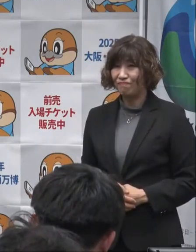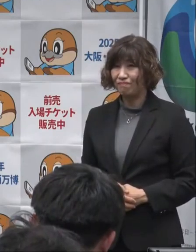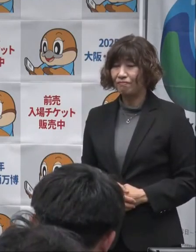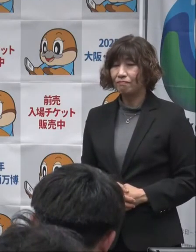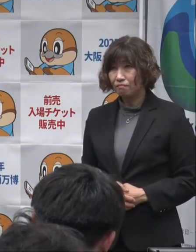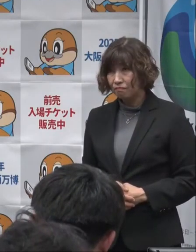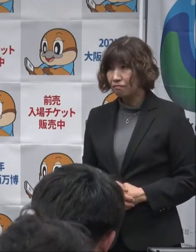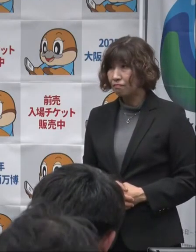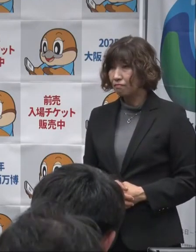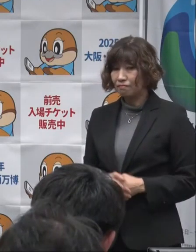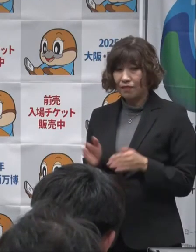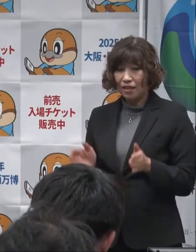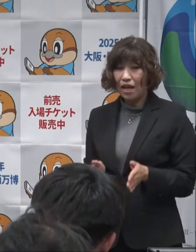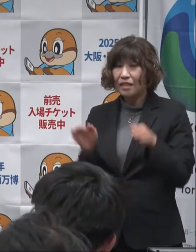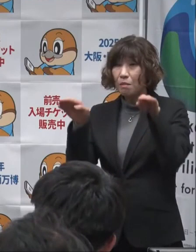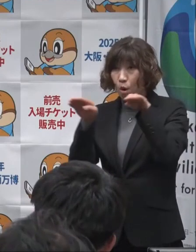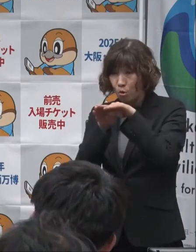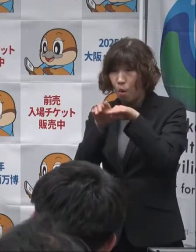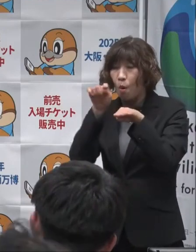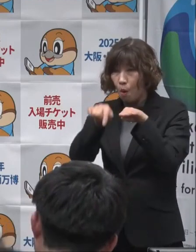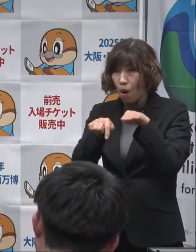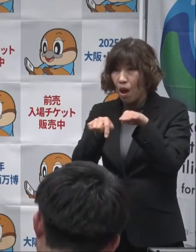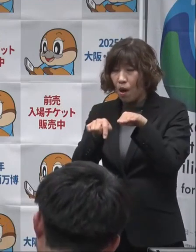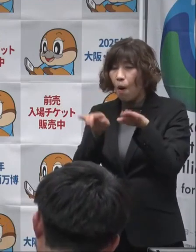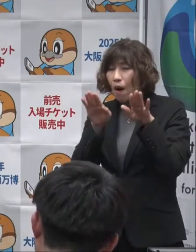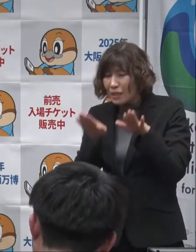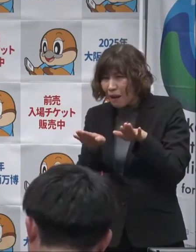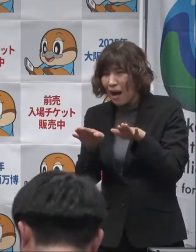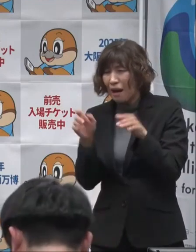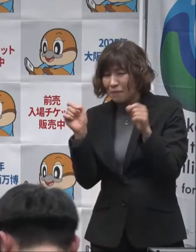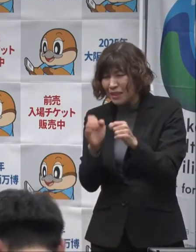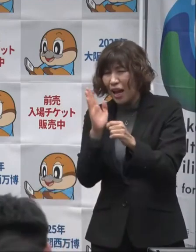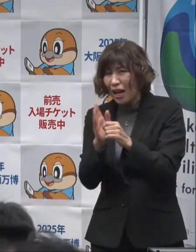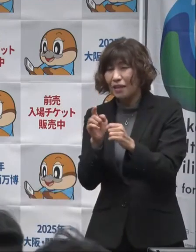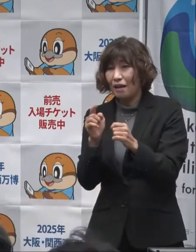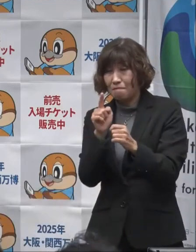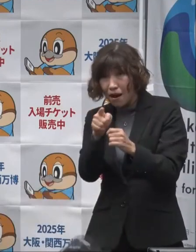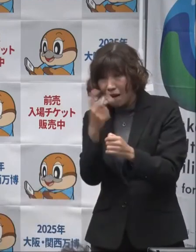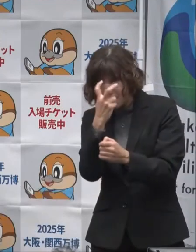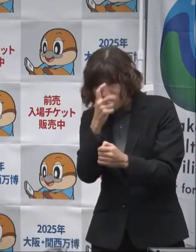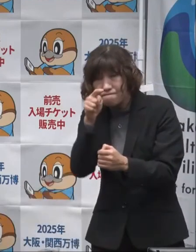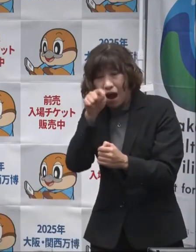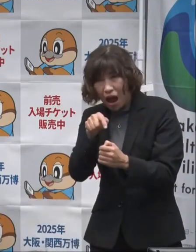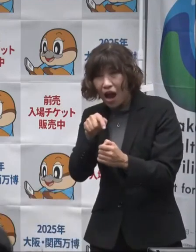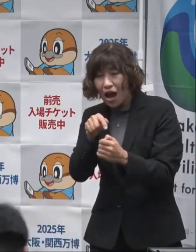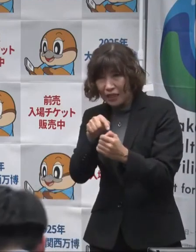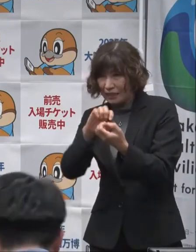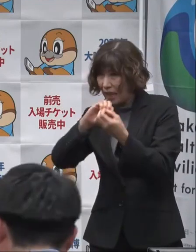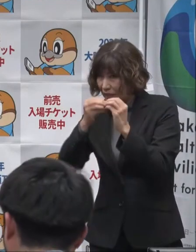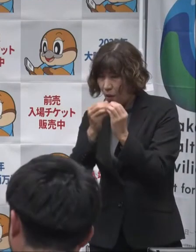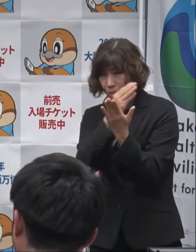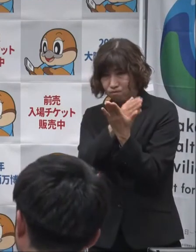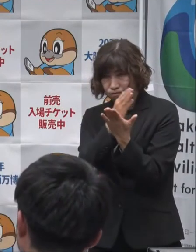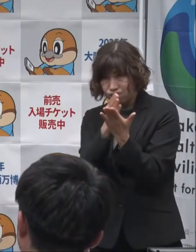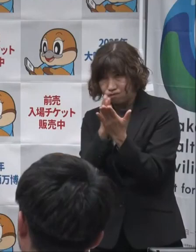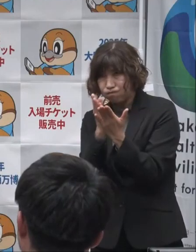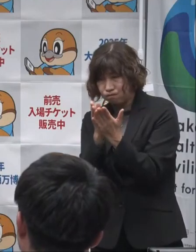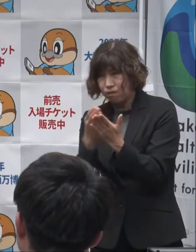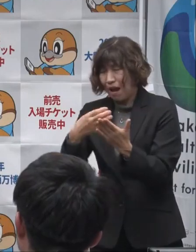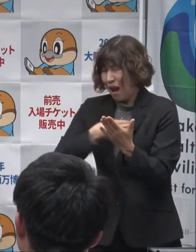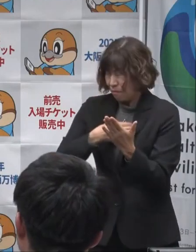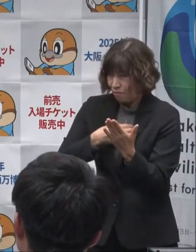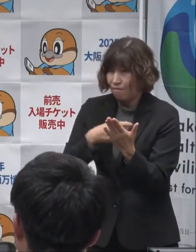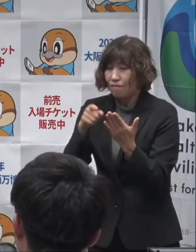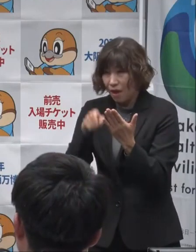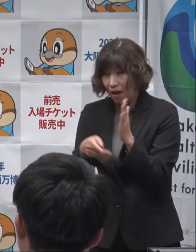これは建物のですね応急的に黄色赤緑とこの色分けをして、